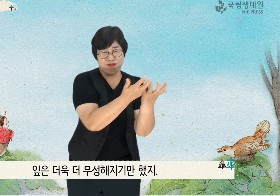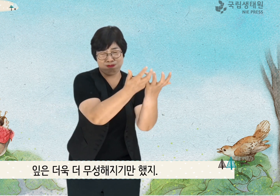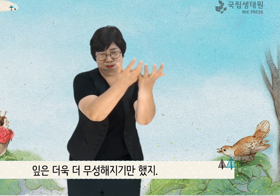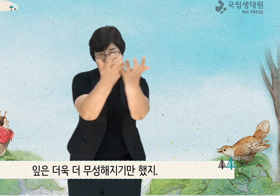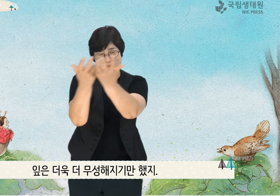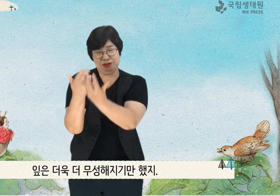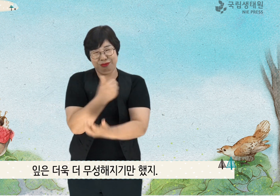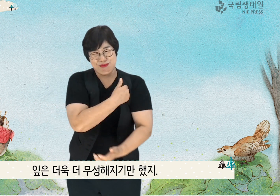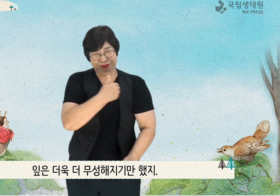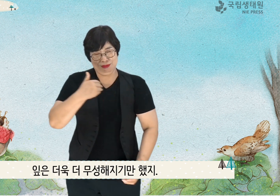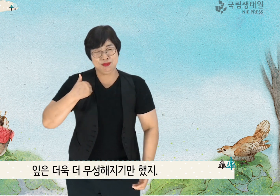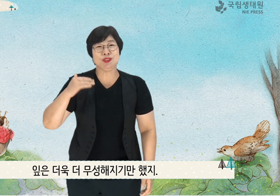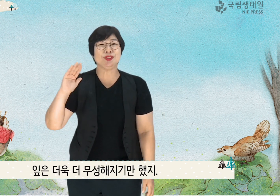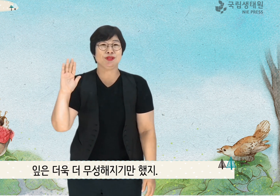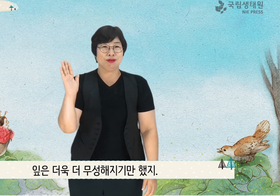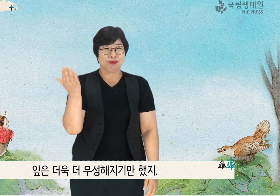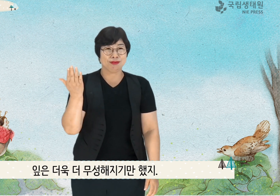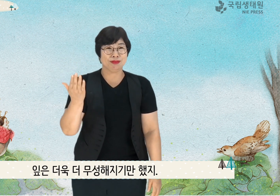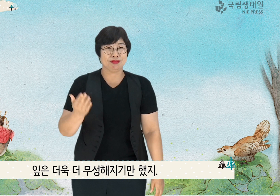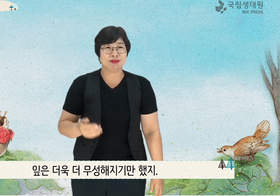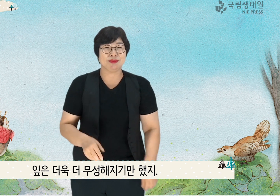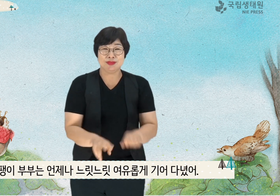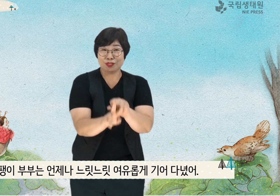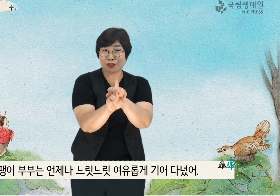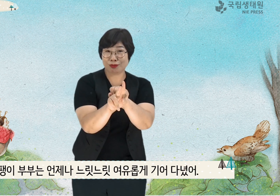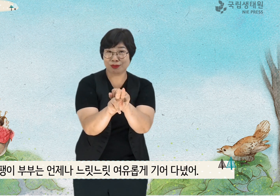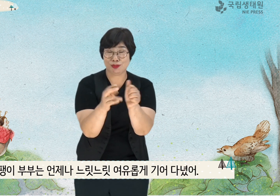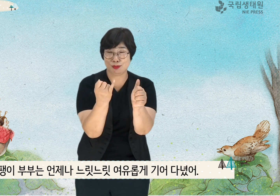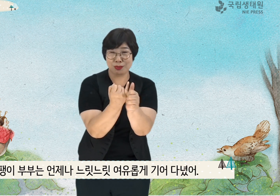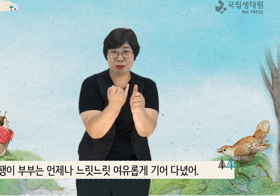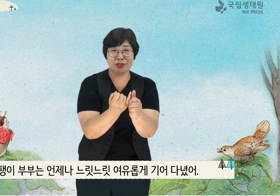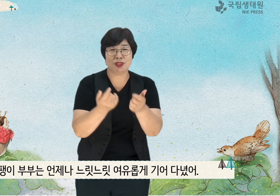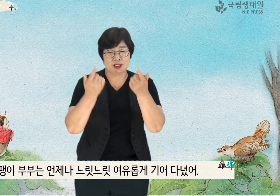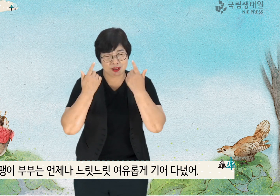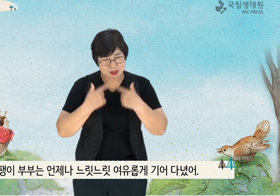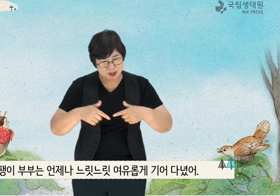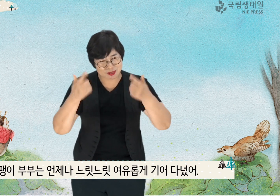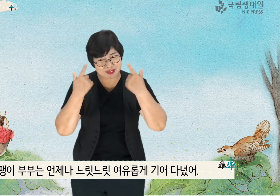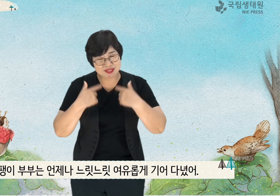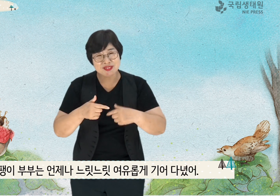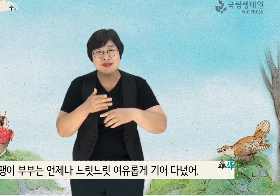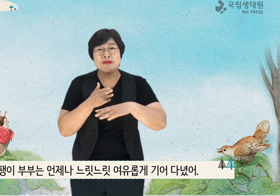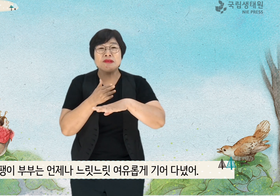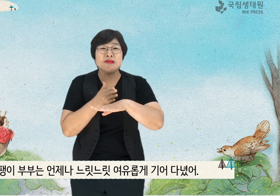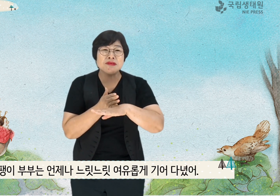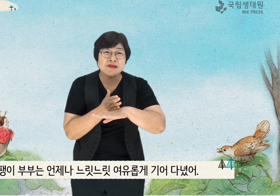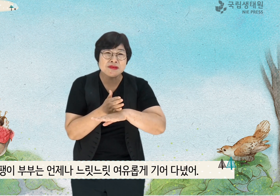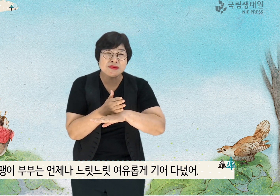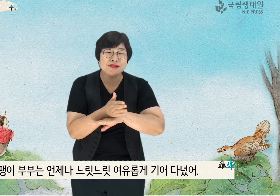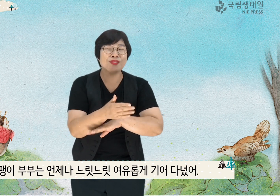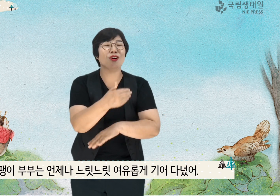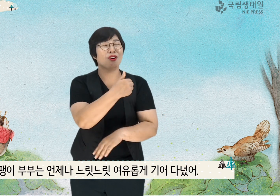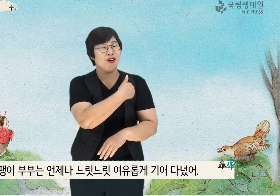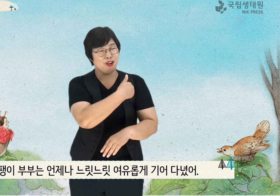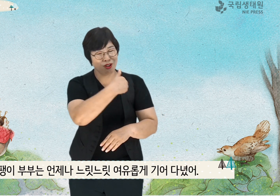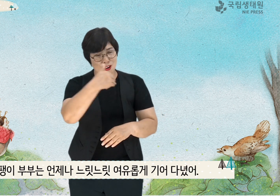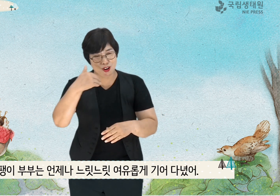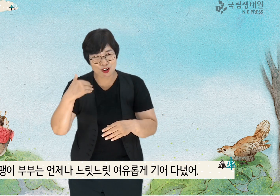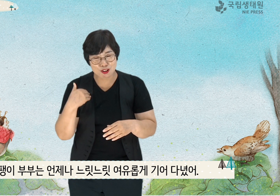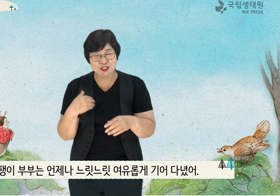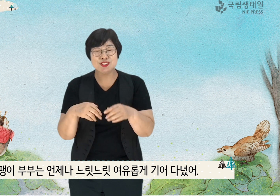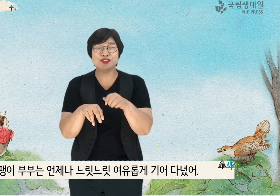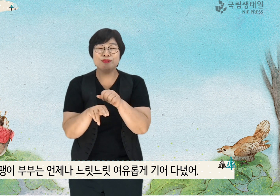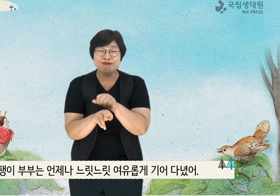잎은 더욱더 무성해지기만 했지. 달팽이 부부는 언제나 느릿느릿